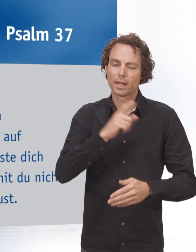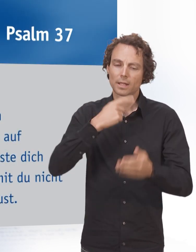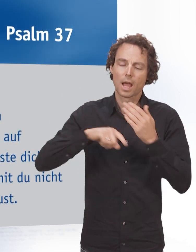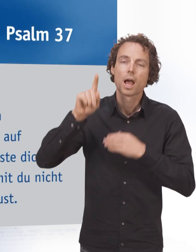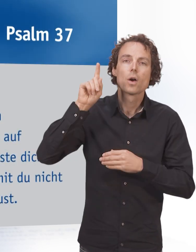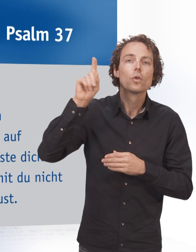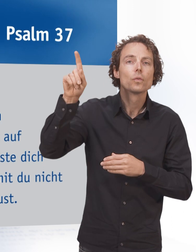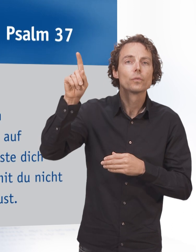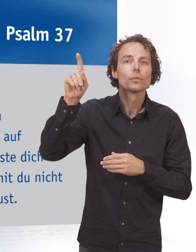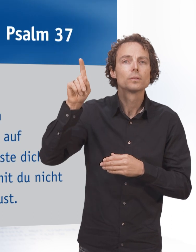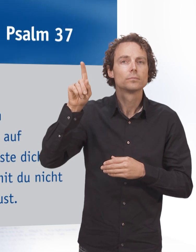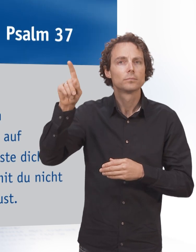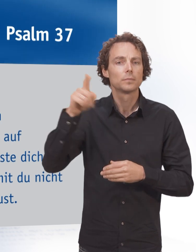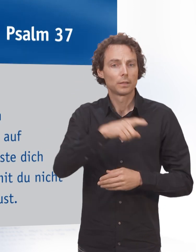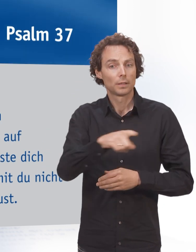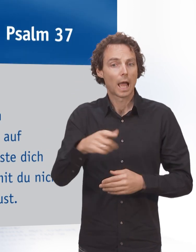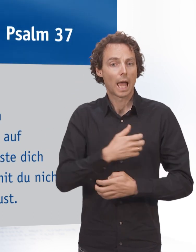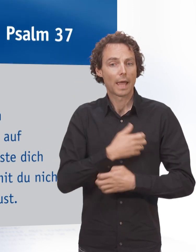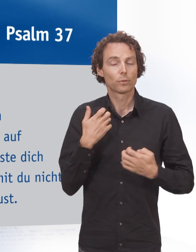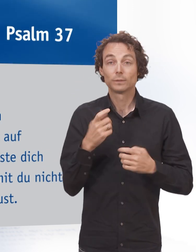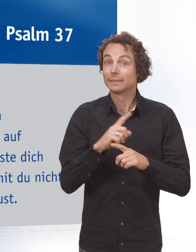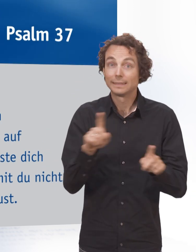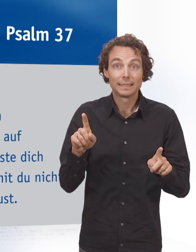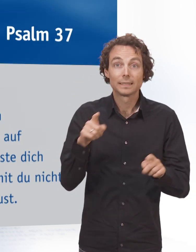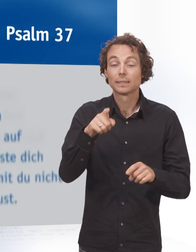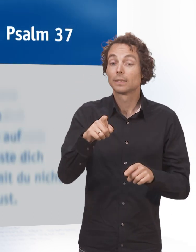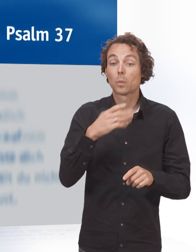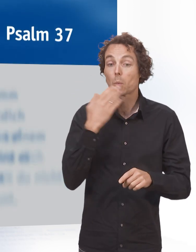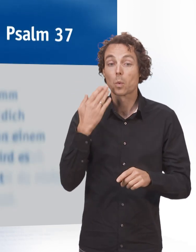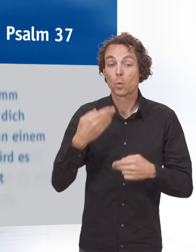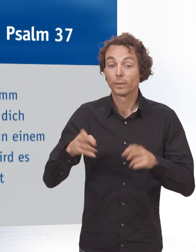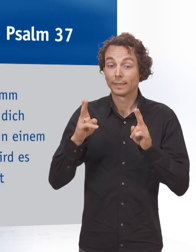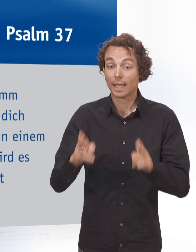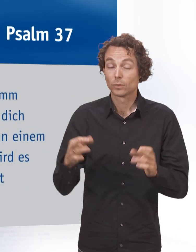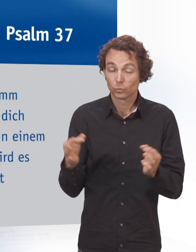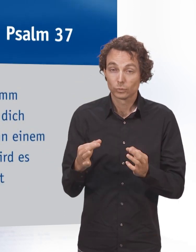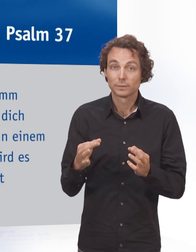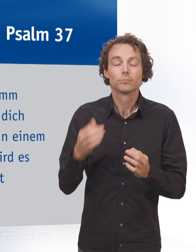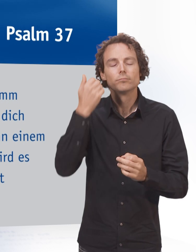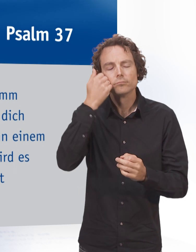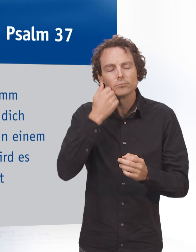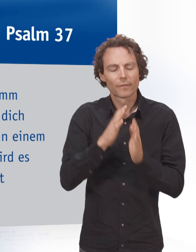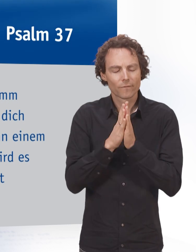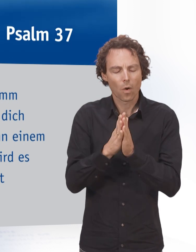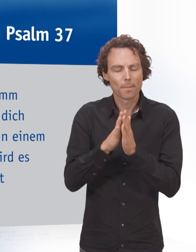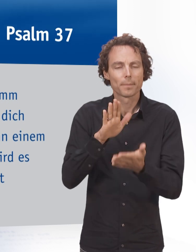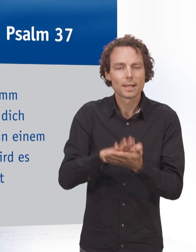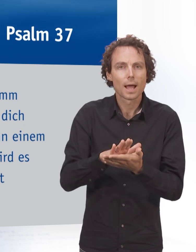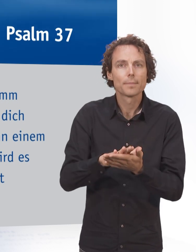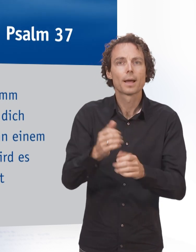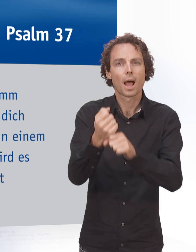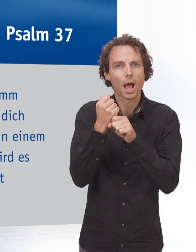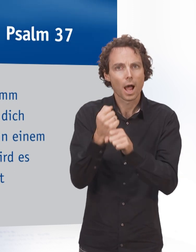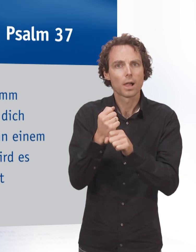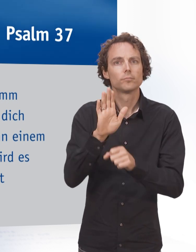ihn. Entrüste dich nicht, damit du nicht Unrecht tust. Bleibe fromm und halte